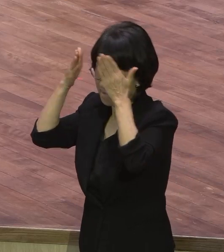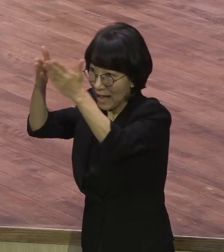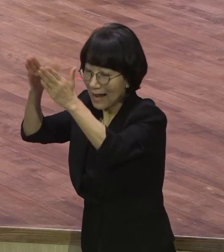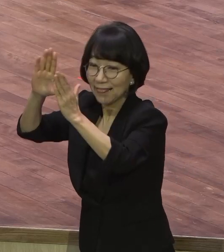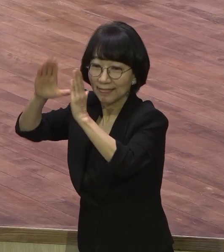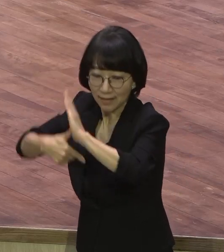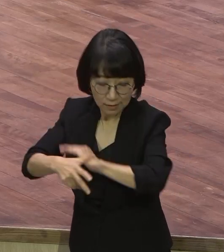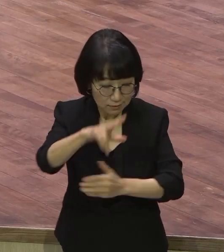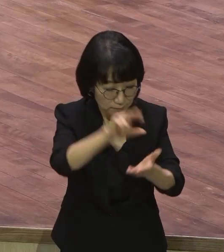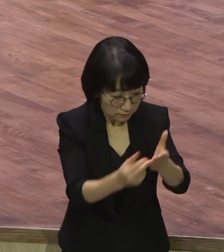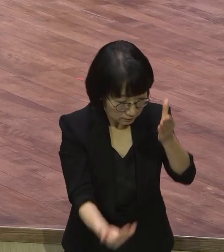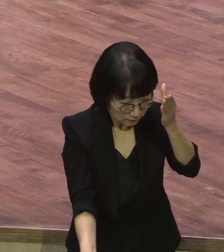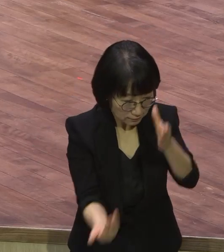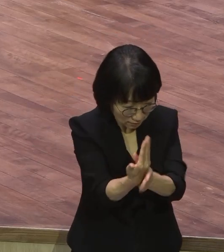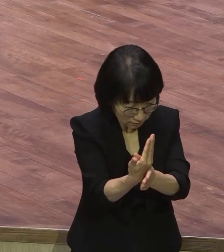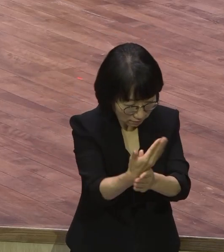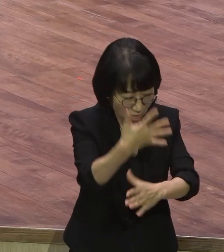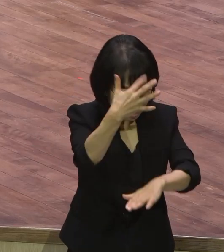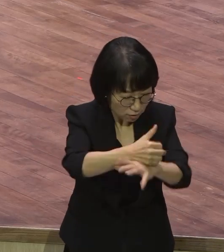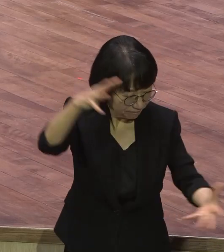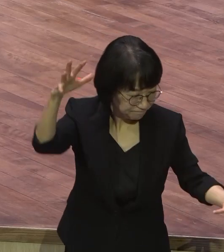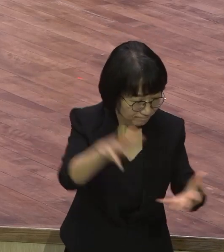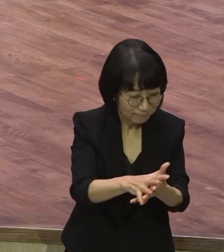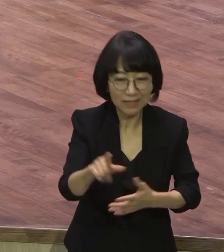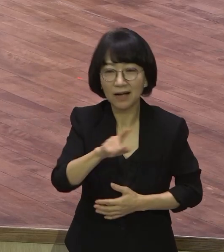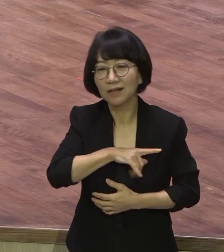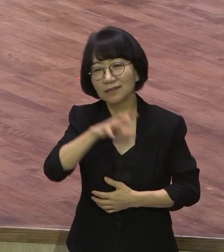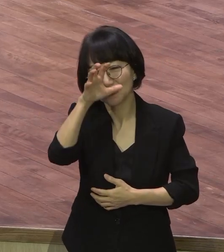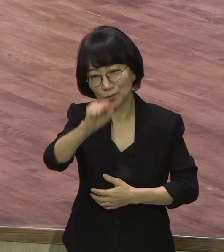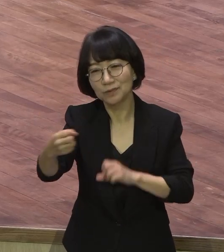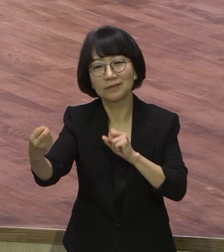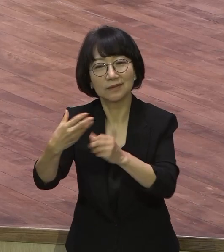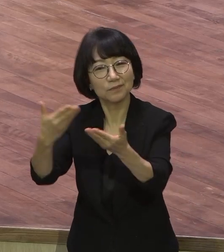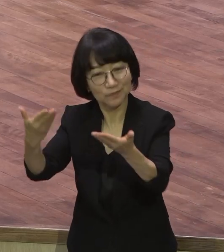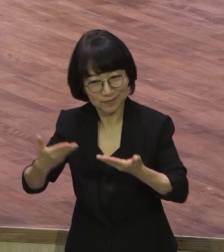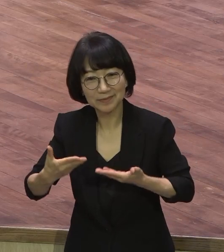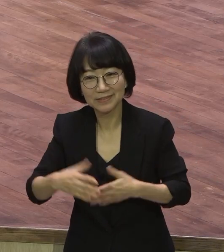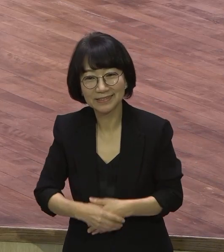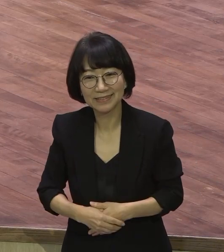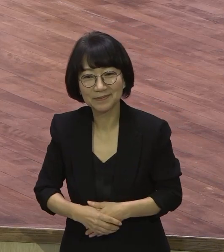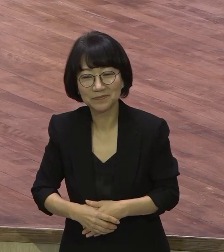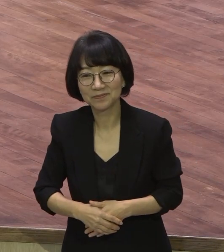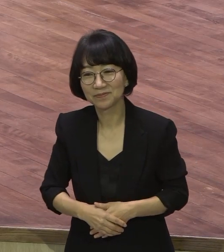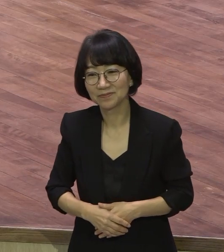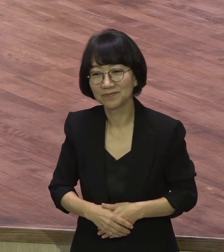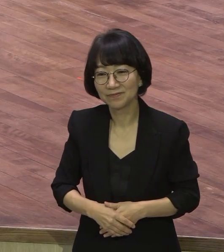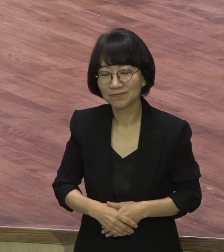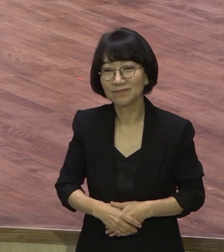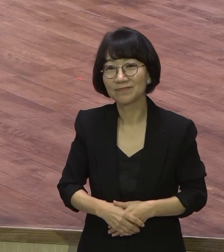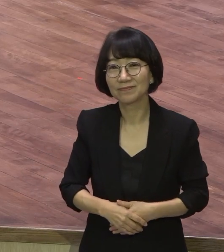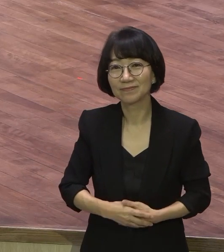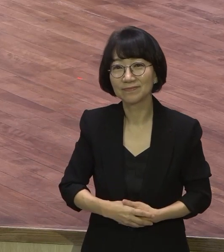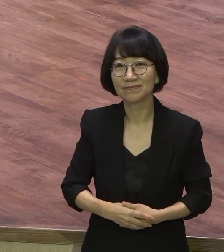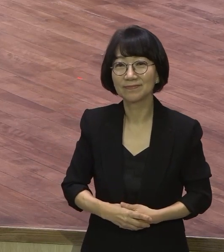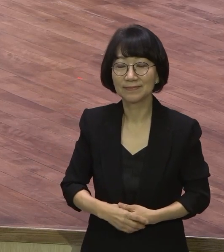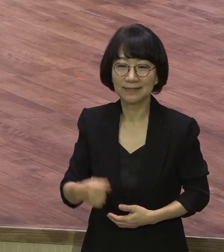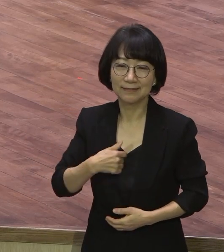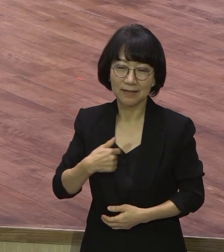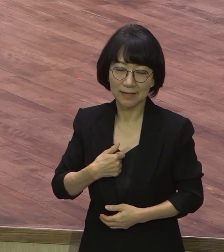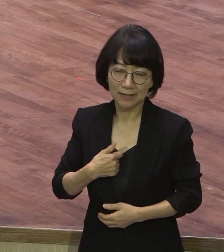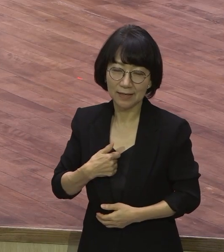문제 사건 모두 다 합력하여 선을 이루신다. 선을 이루신다. 제가 받은